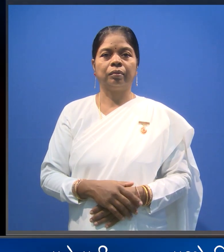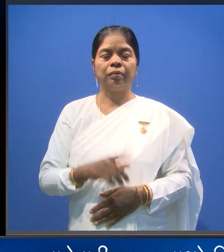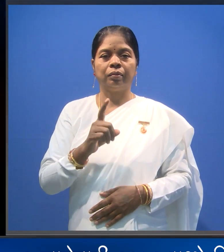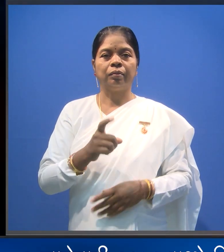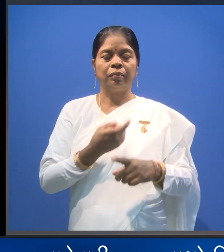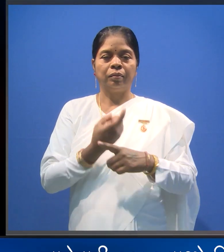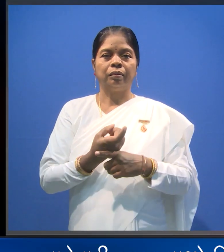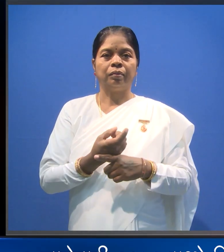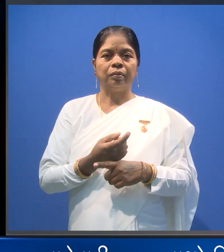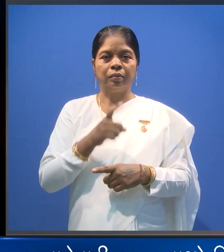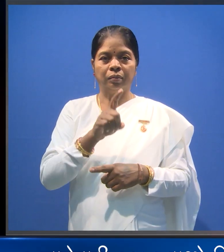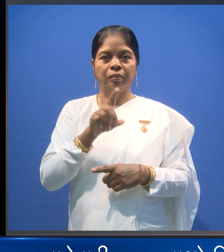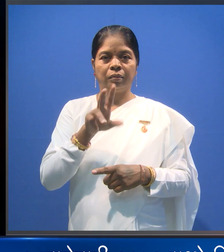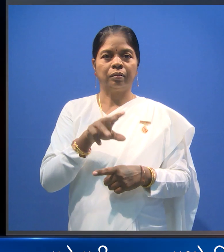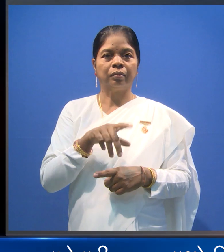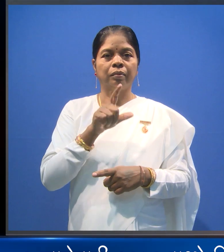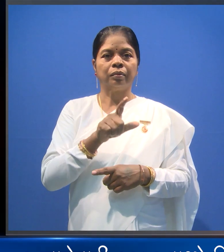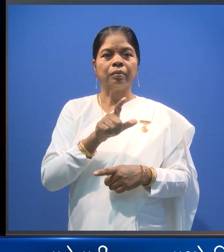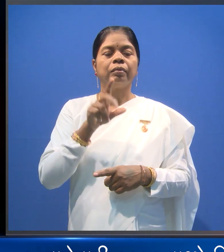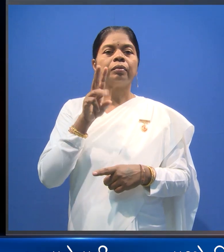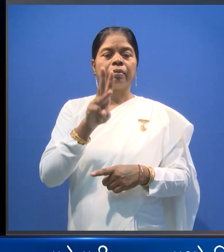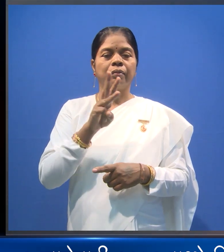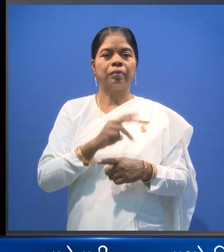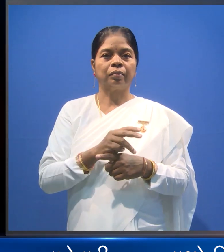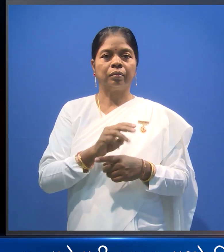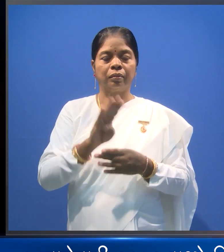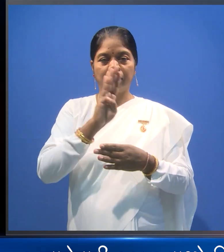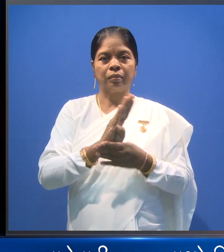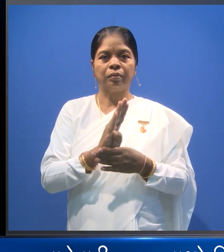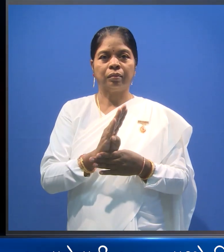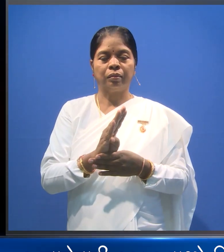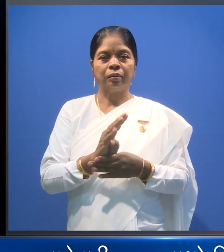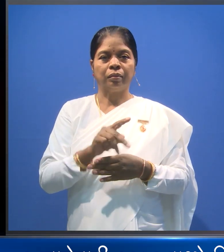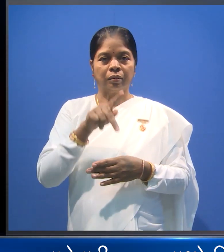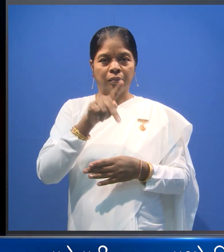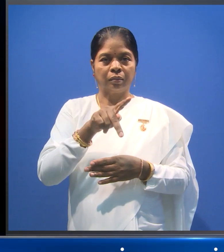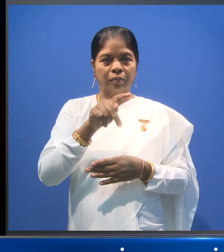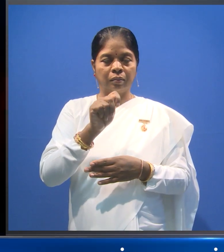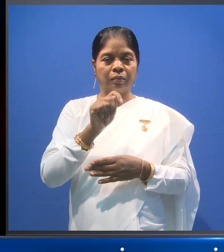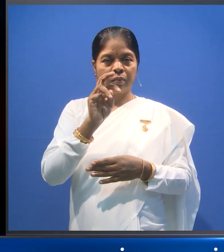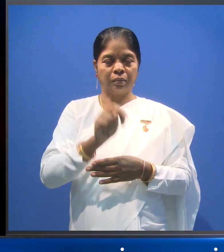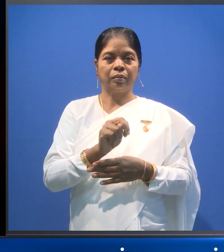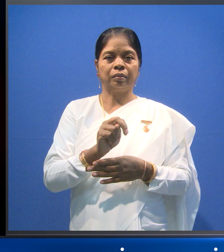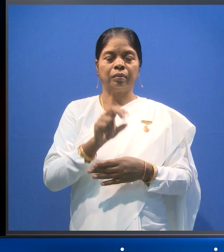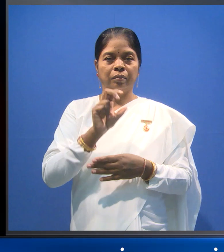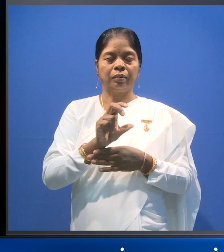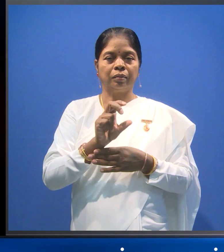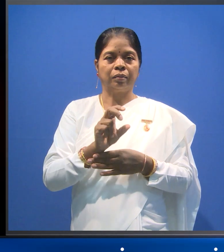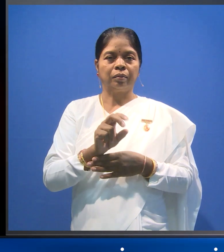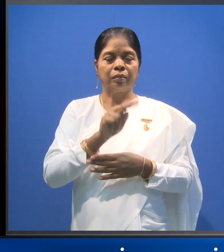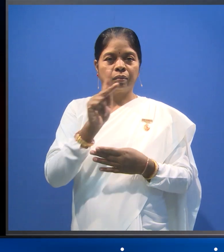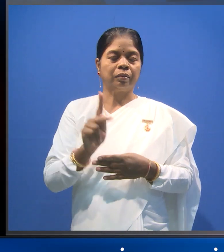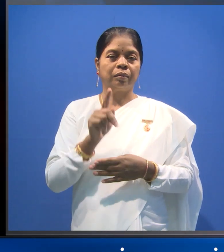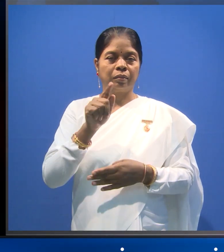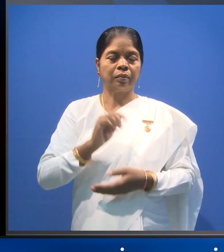1 जानेवारी 1973 मध्ये बिहारमधील पटना शहरात आनंद कुमार यांचा जन्म